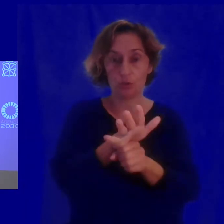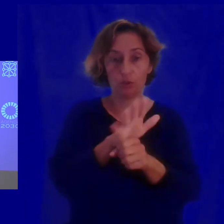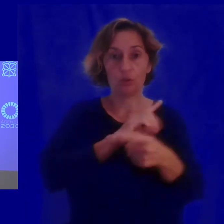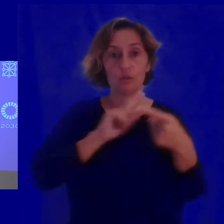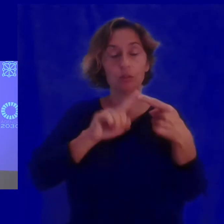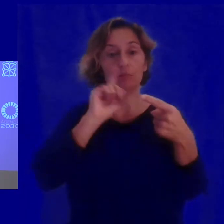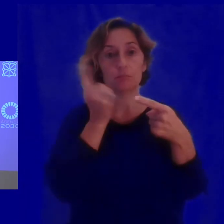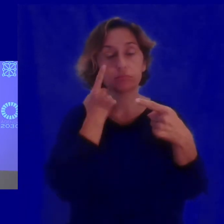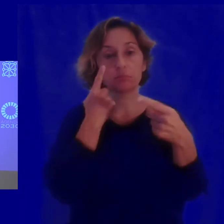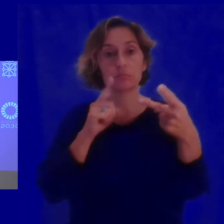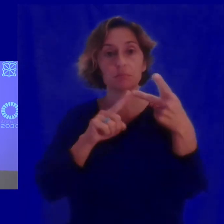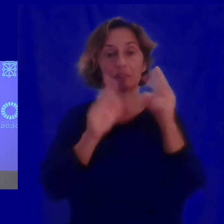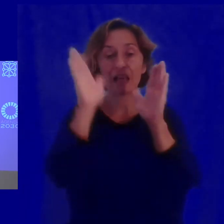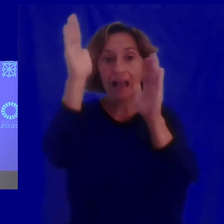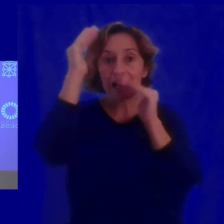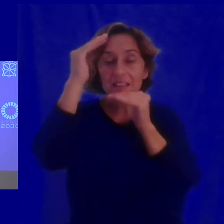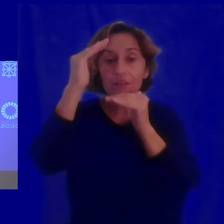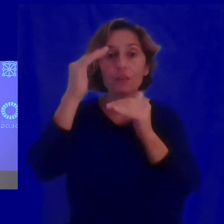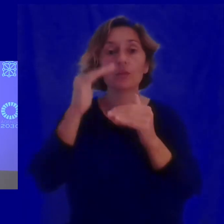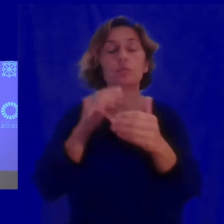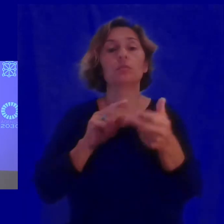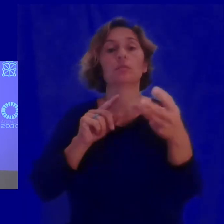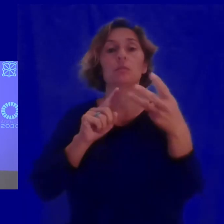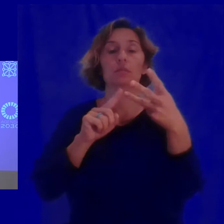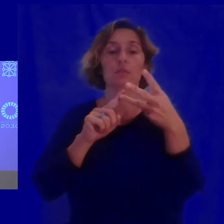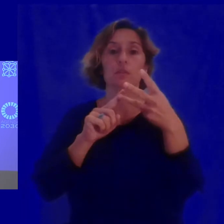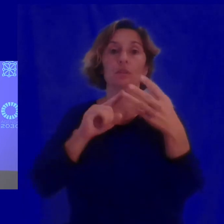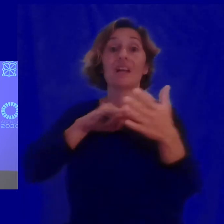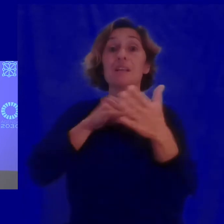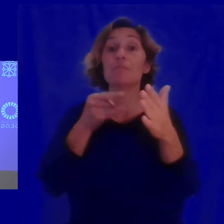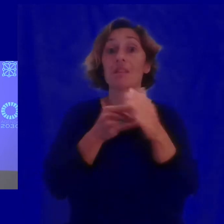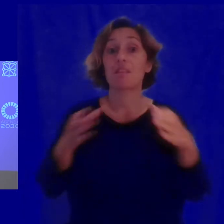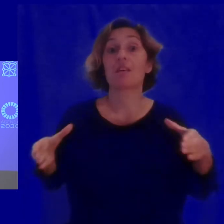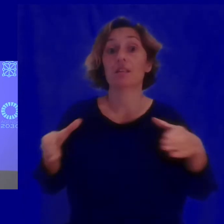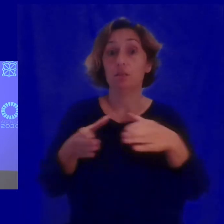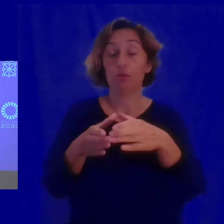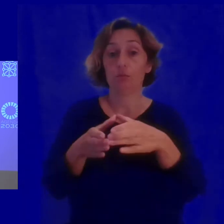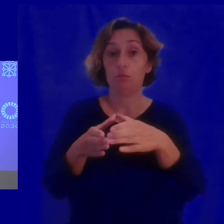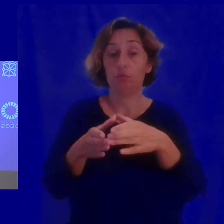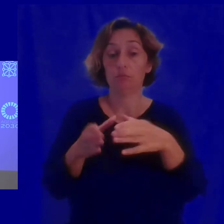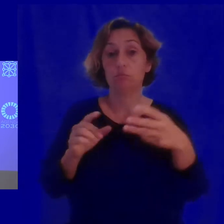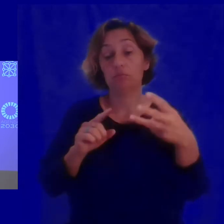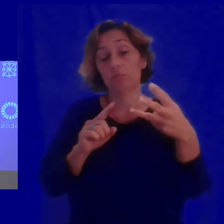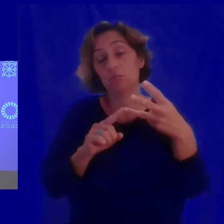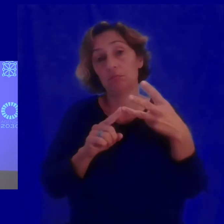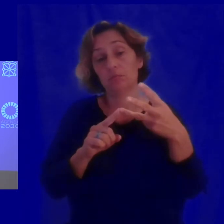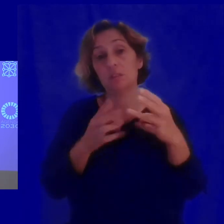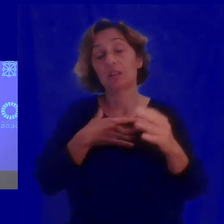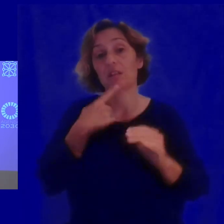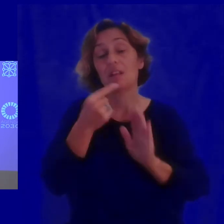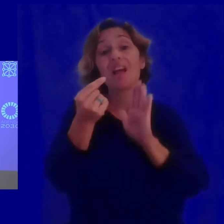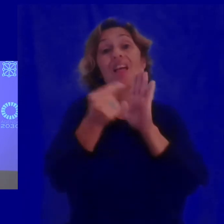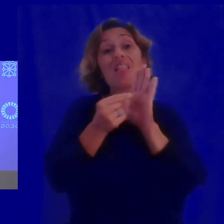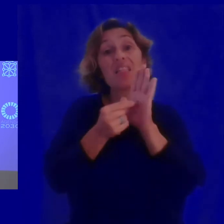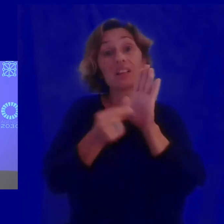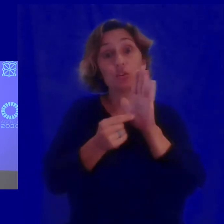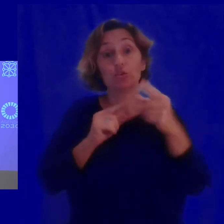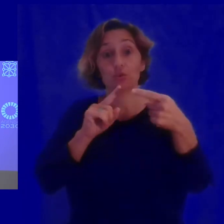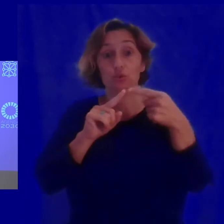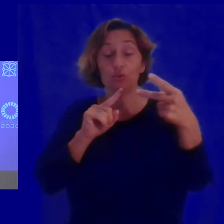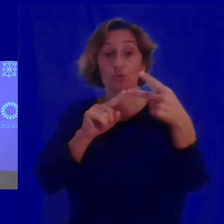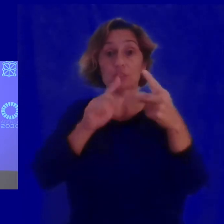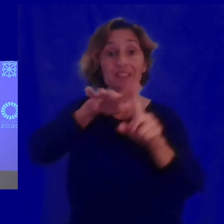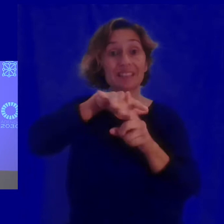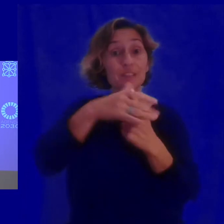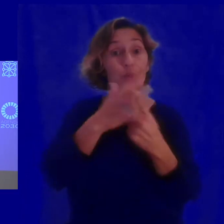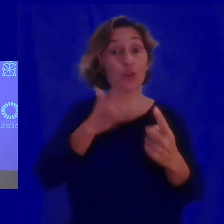detección, atención asistencial y medidas colectivas, o lo que es lo mismo, datos epidemiológicos,